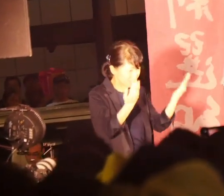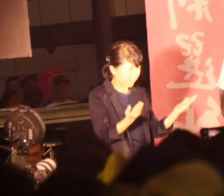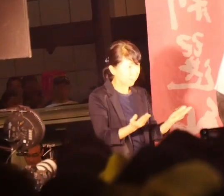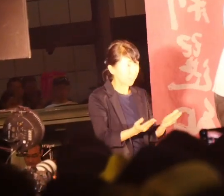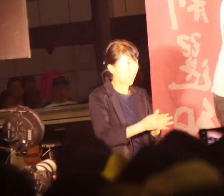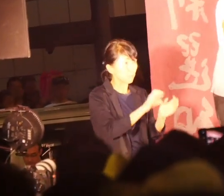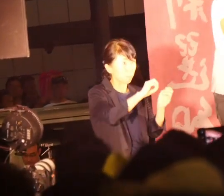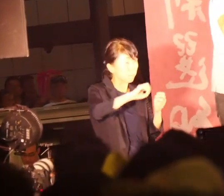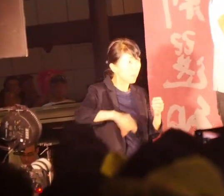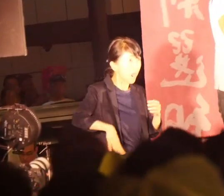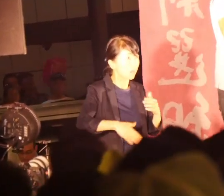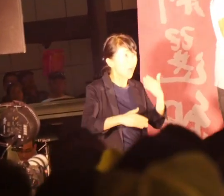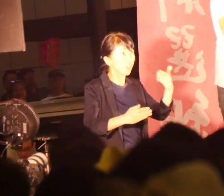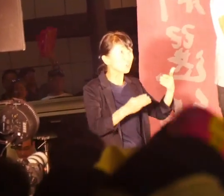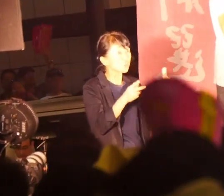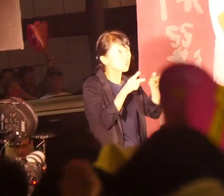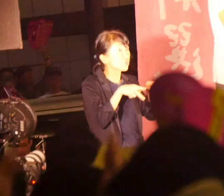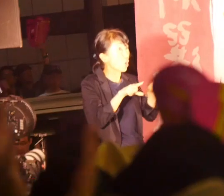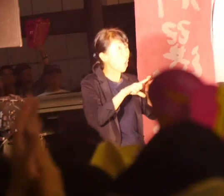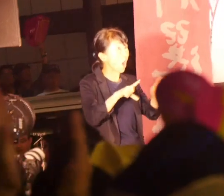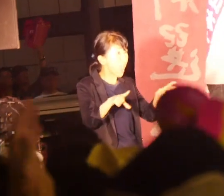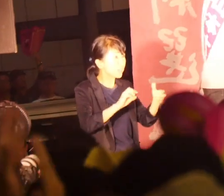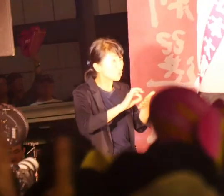の9兆円。使っていいですか。